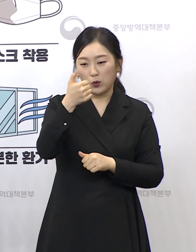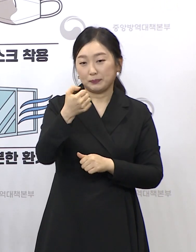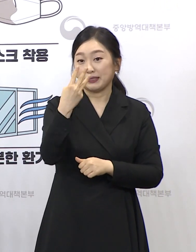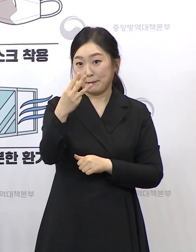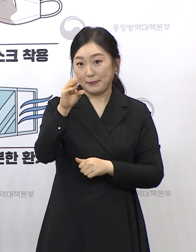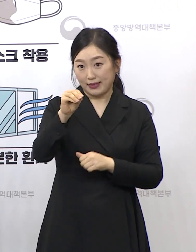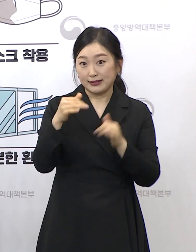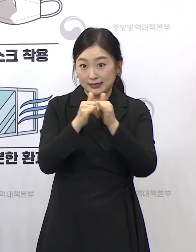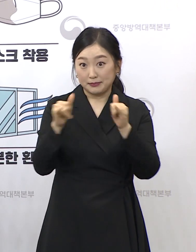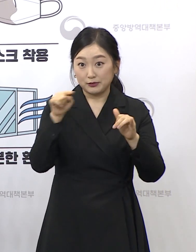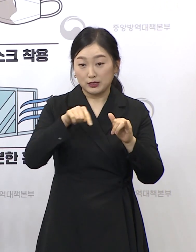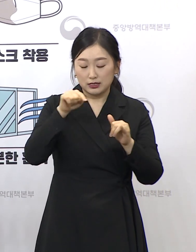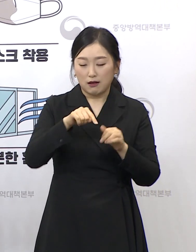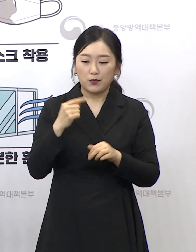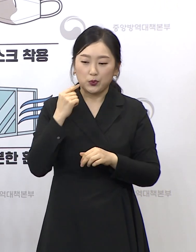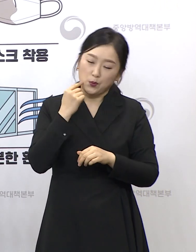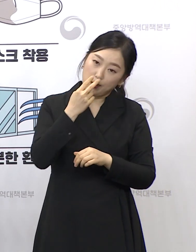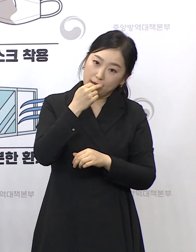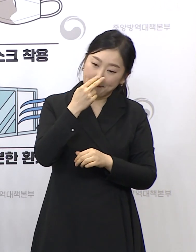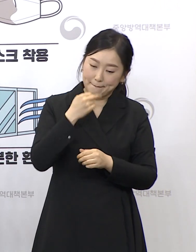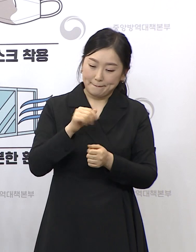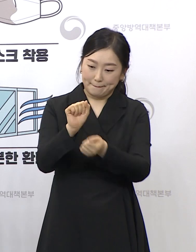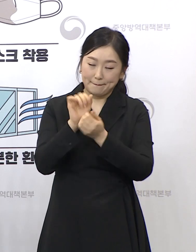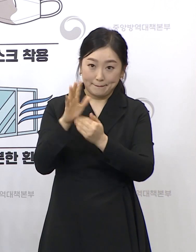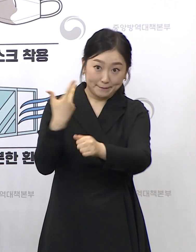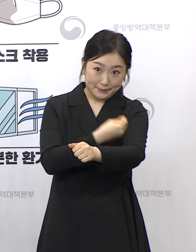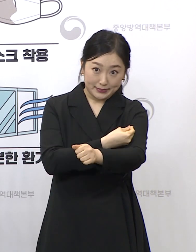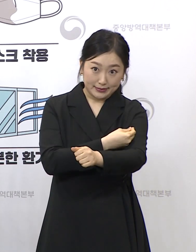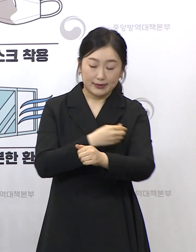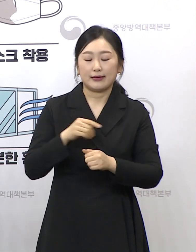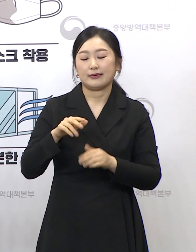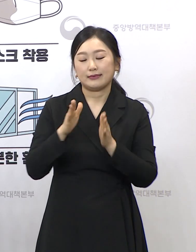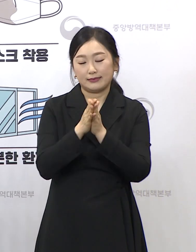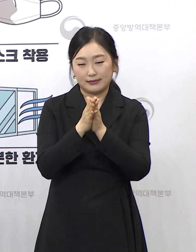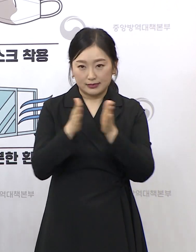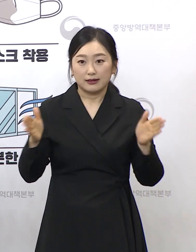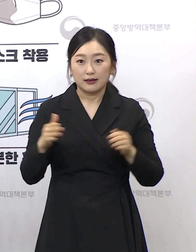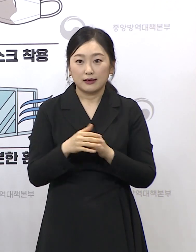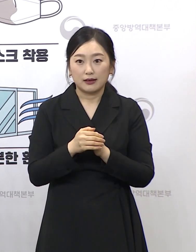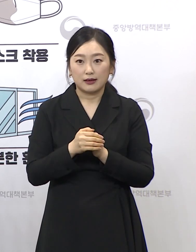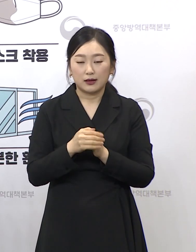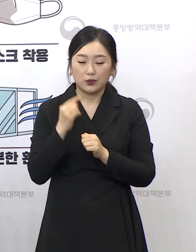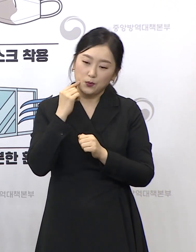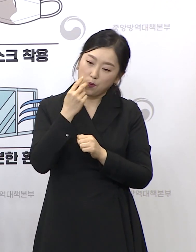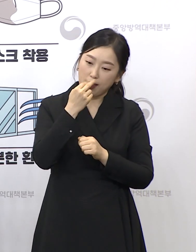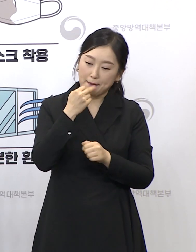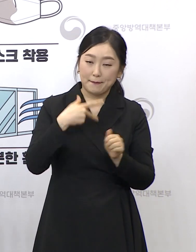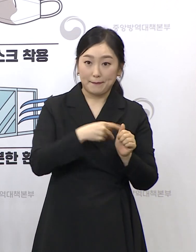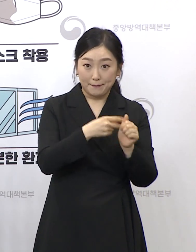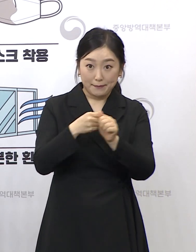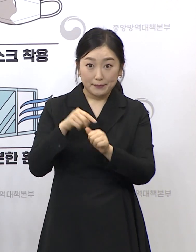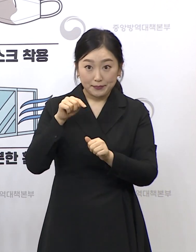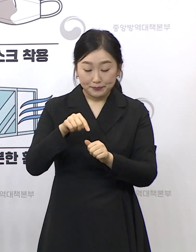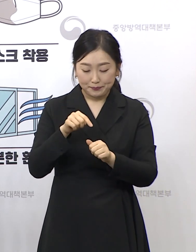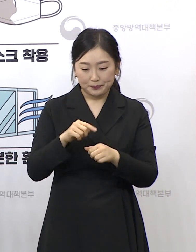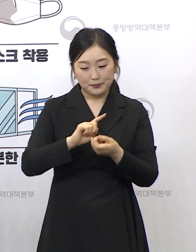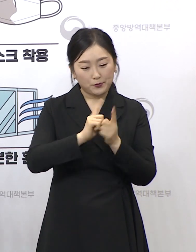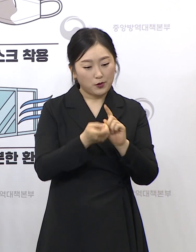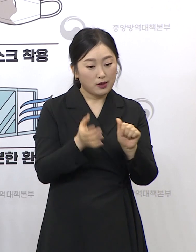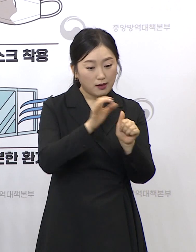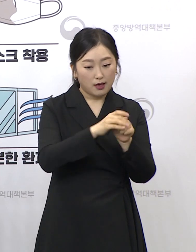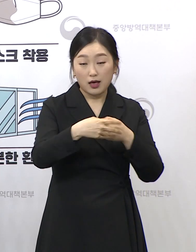대상으로 인플루엔자 예방접종이 시작됩니다. 인플루엔자 예방접종은 위탁의료기관으로